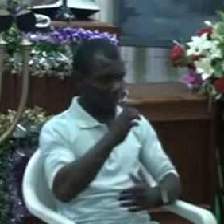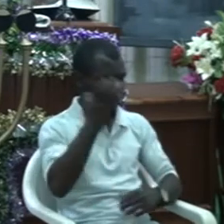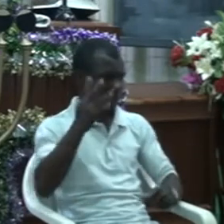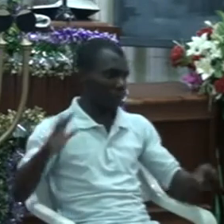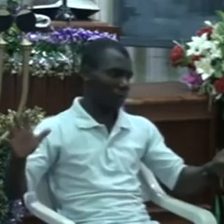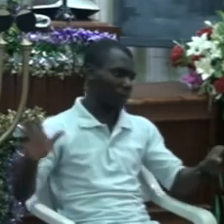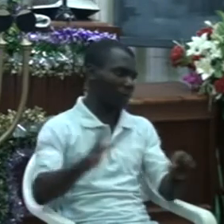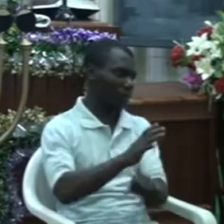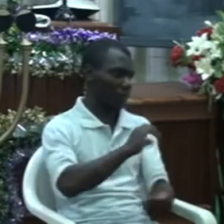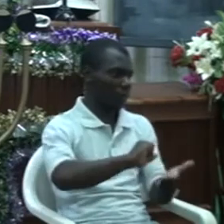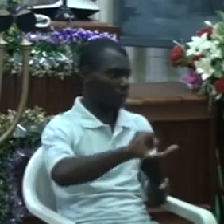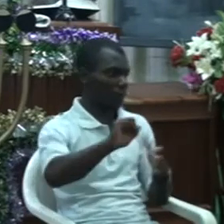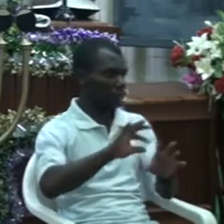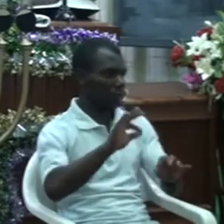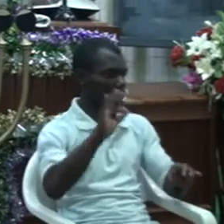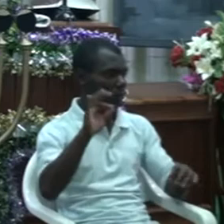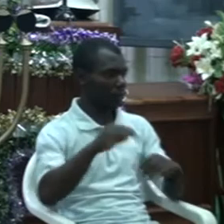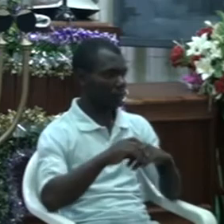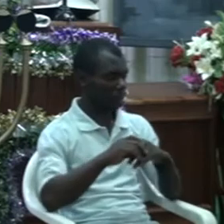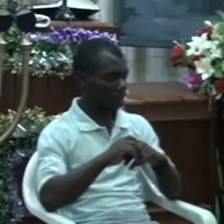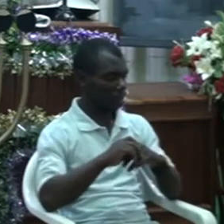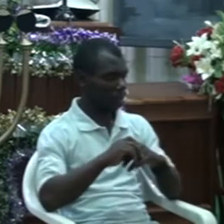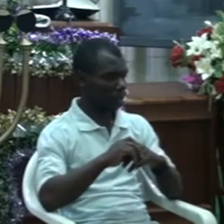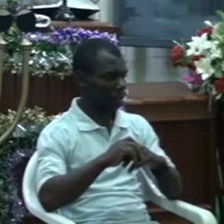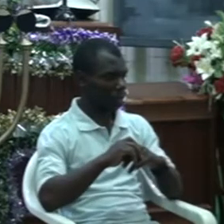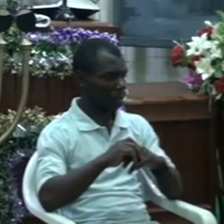et tous furent remplis du Saint-Esprit.